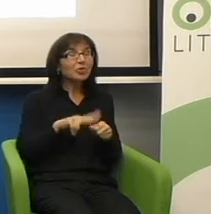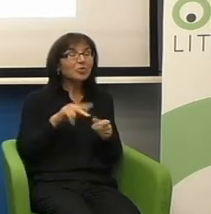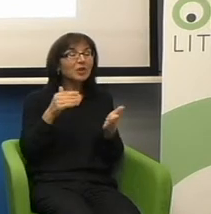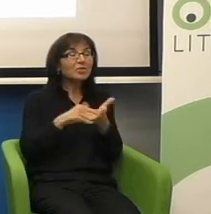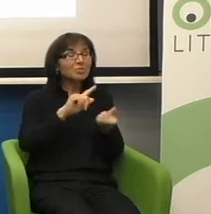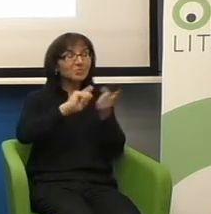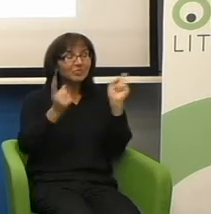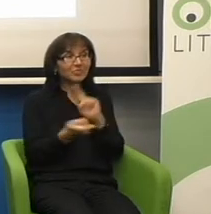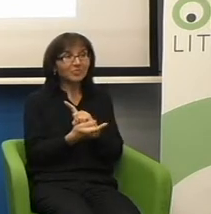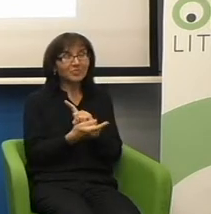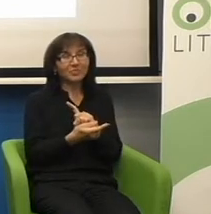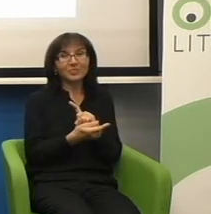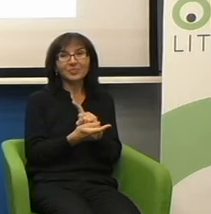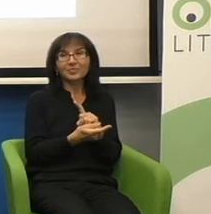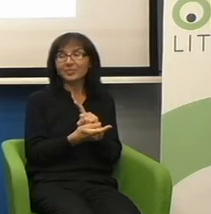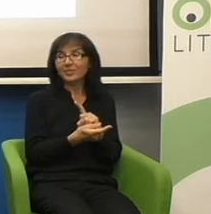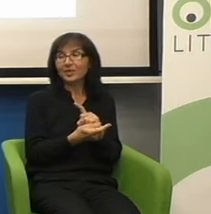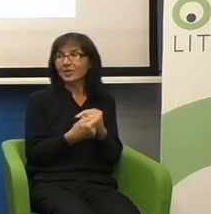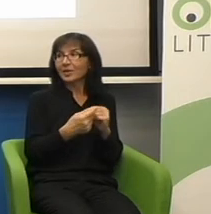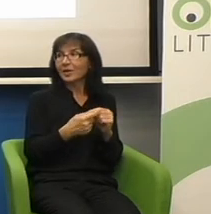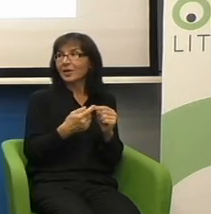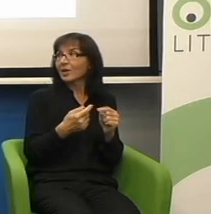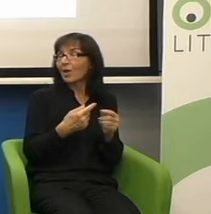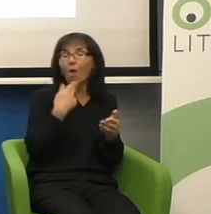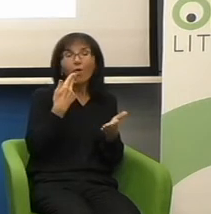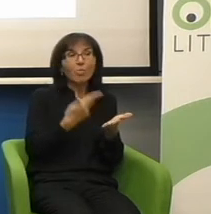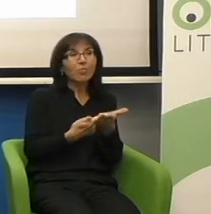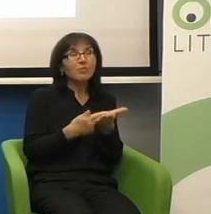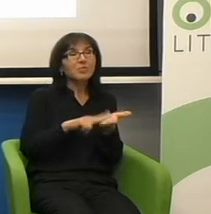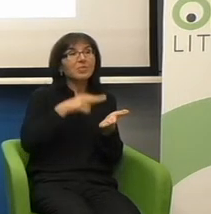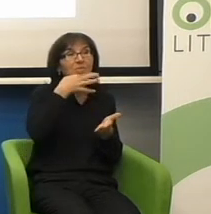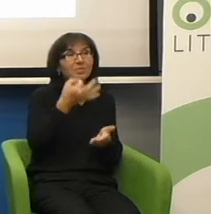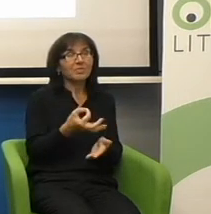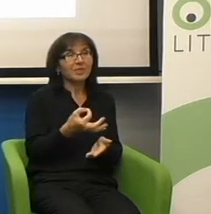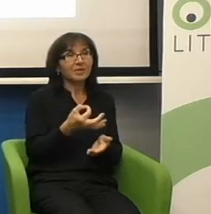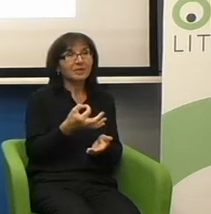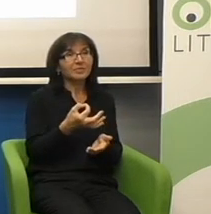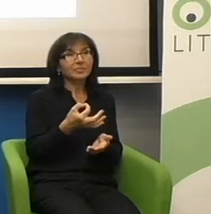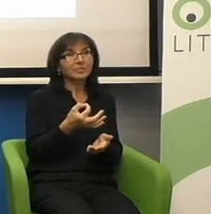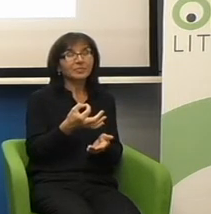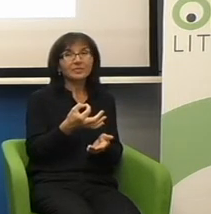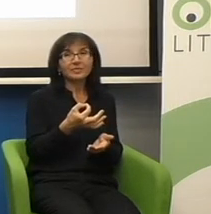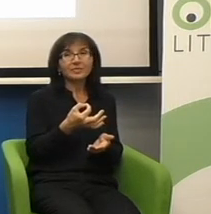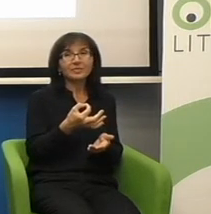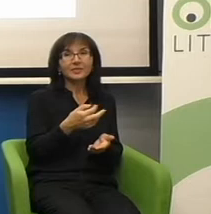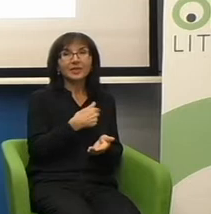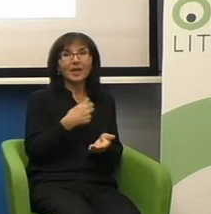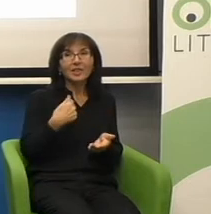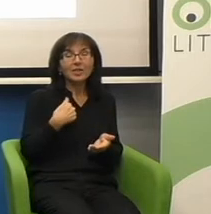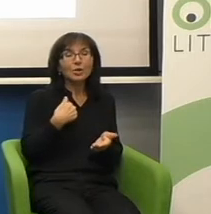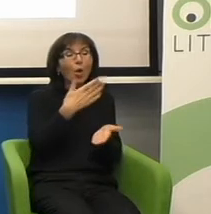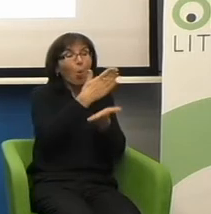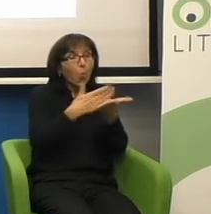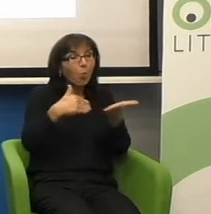zmieniać. Ja powiem tak, że odpowiadając na pana pytanie, nasz podział pracy